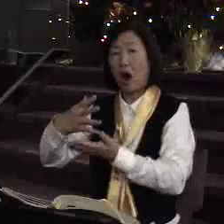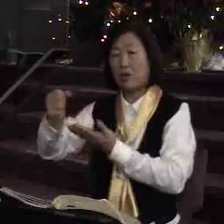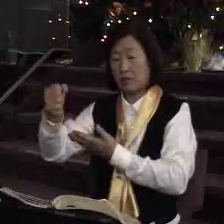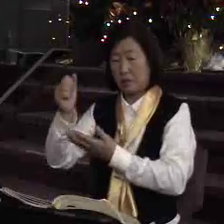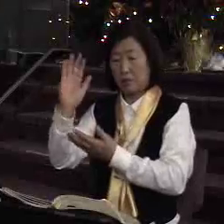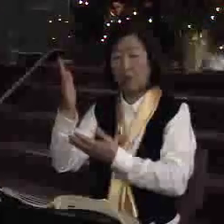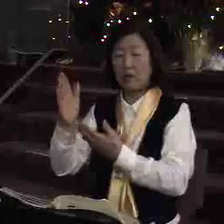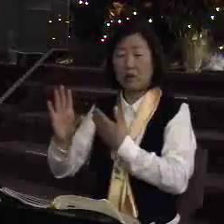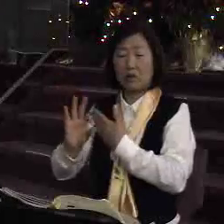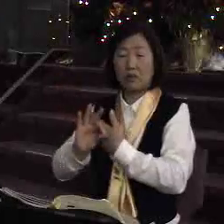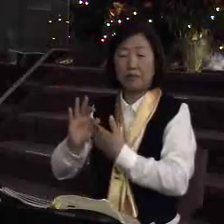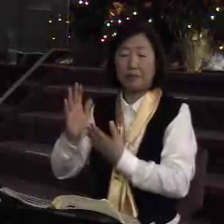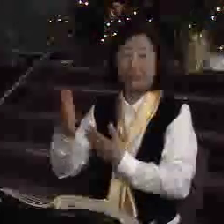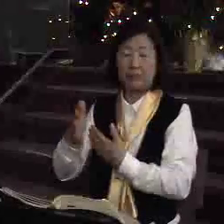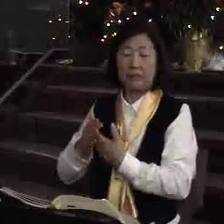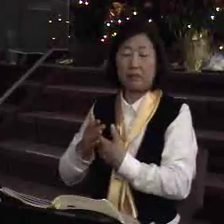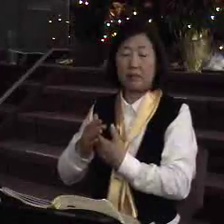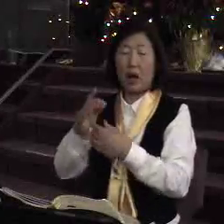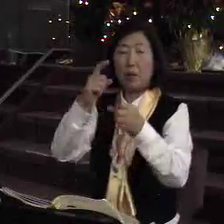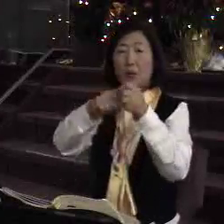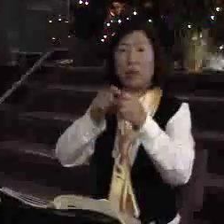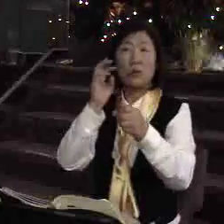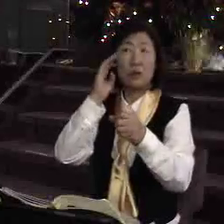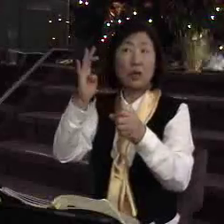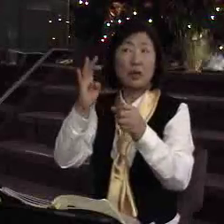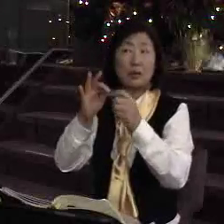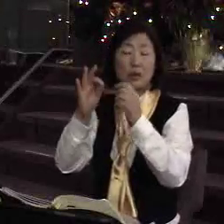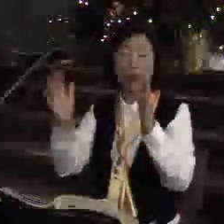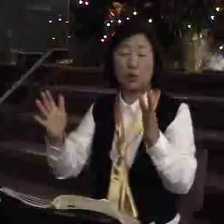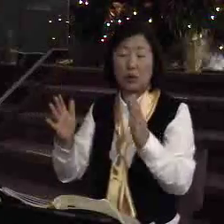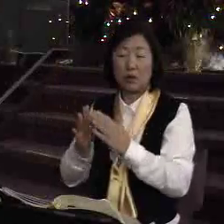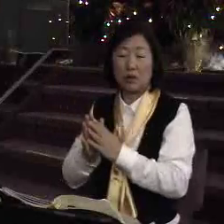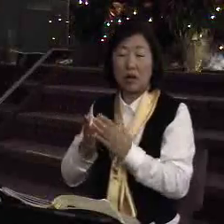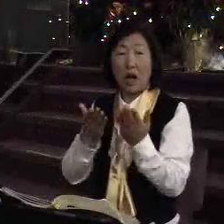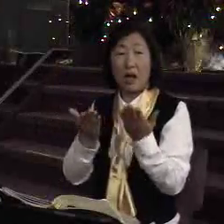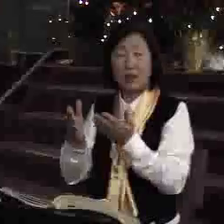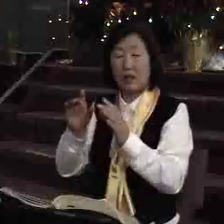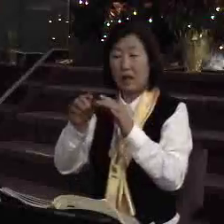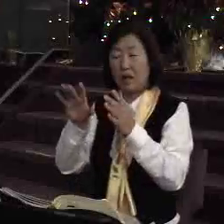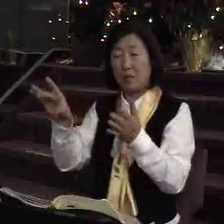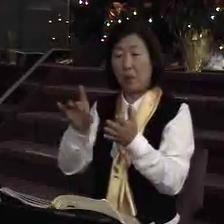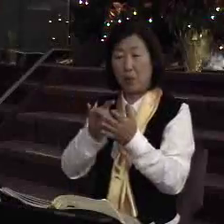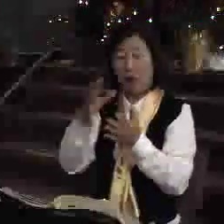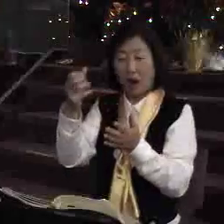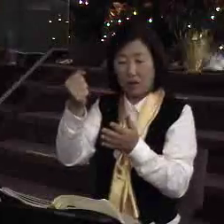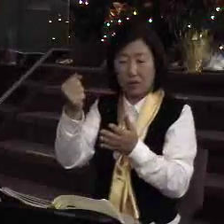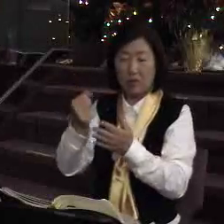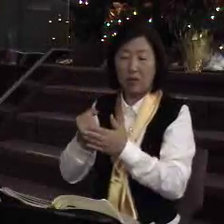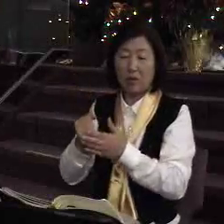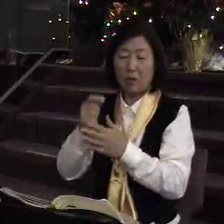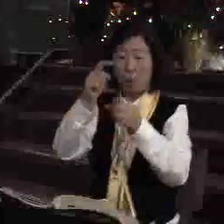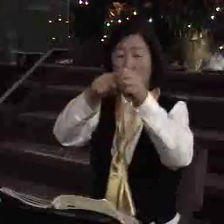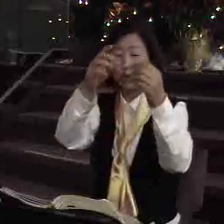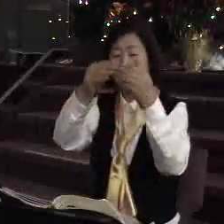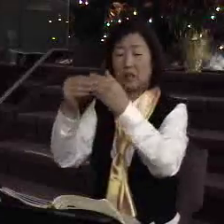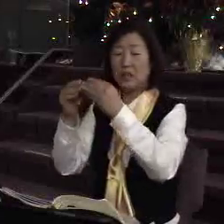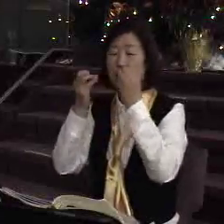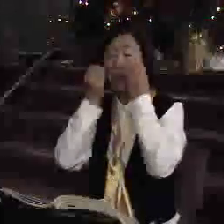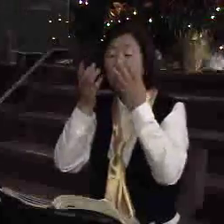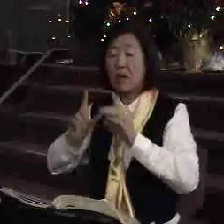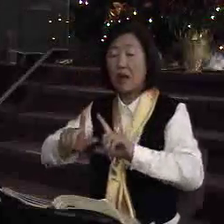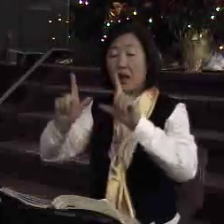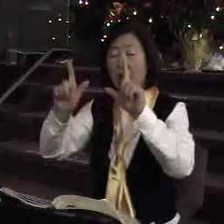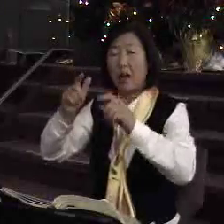되겠습니다. 또 주간에 5차 목적 이끄는 40일 안내지가 있습니다. 관심 있으시고 하나님의 목적을 향해서 새해에